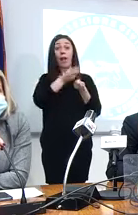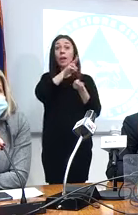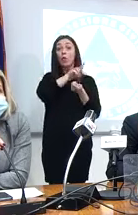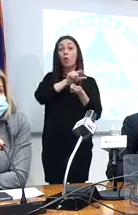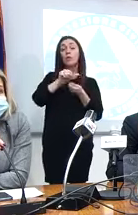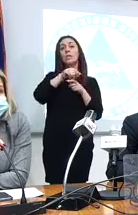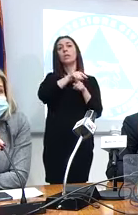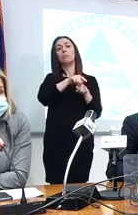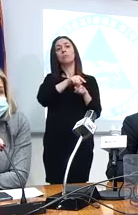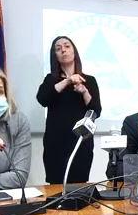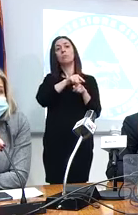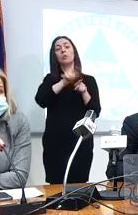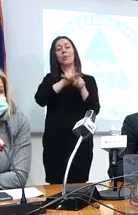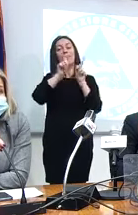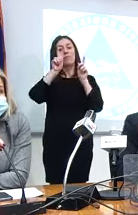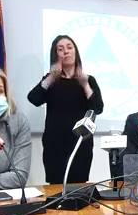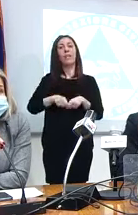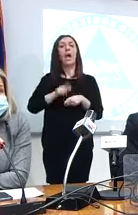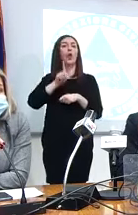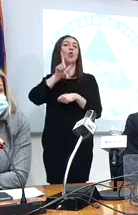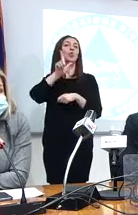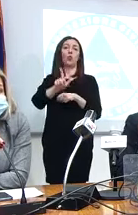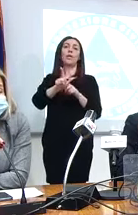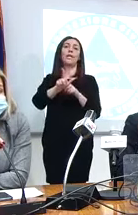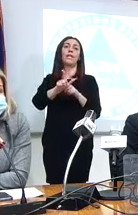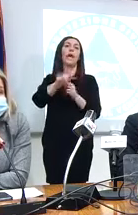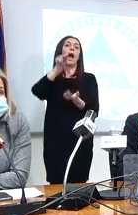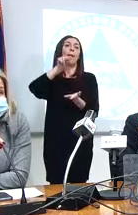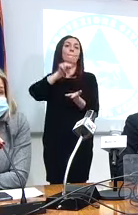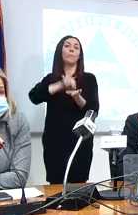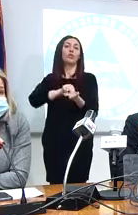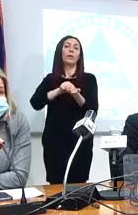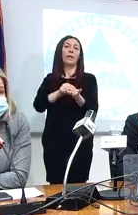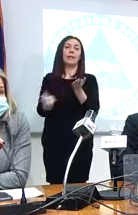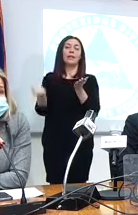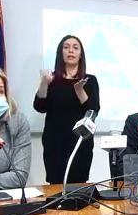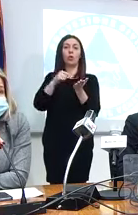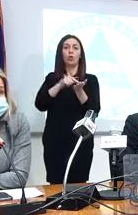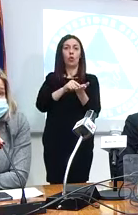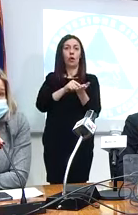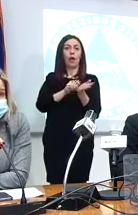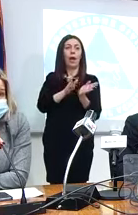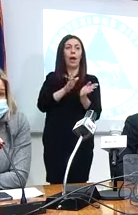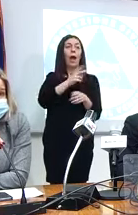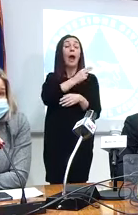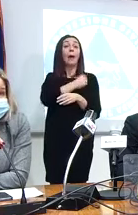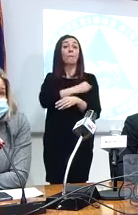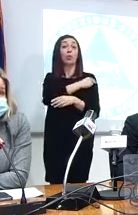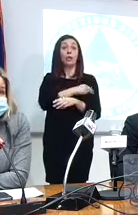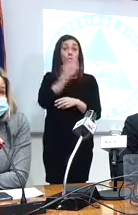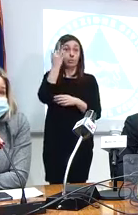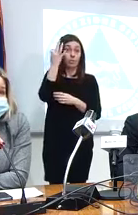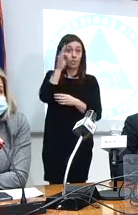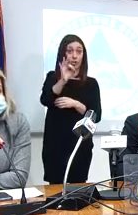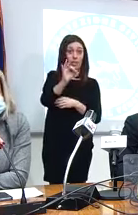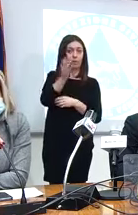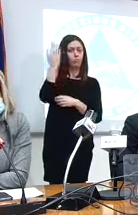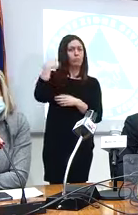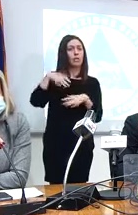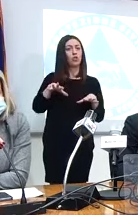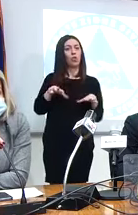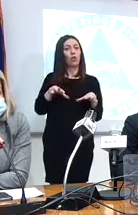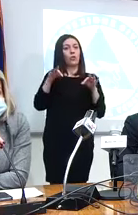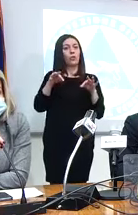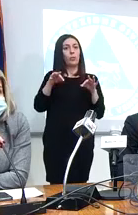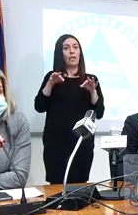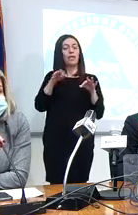agende e riniziare quindi a fissare gli appuntamenti. Riprendiamo tutta la specialistica ambulatoriale che era stata sospesa, che sono le visite a 30